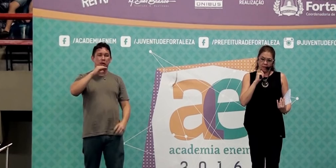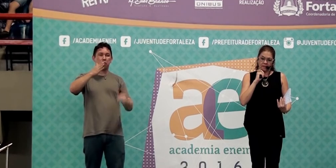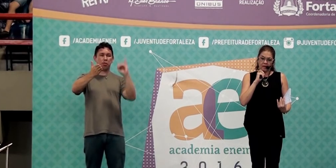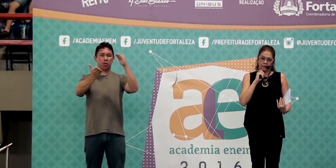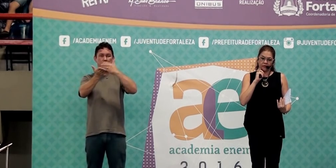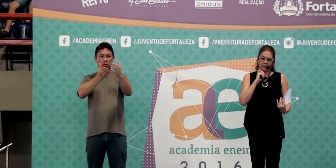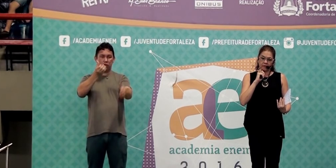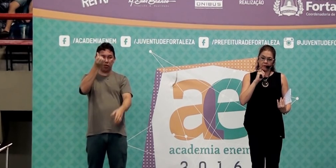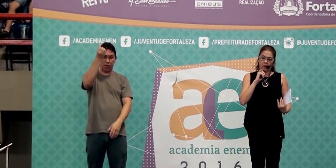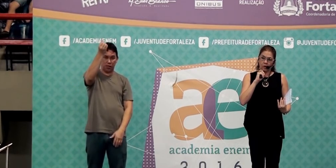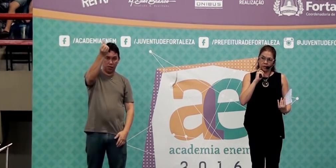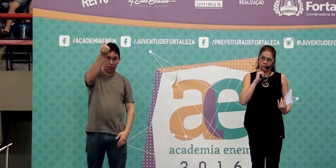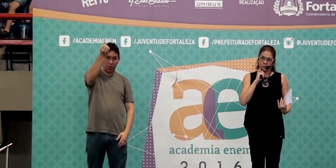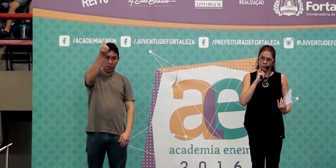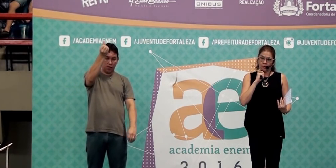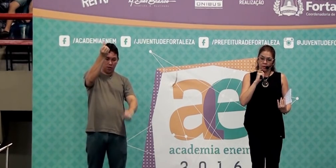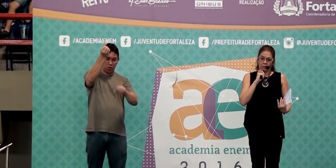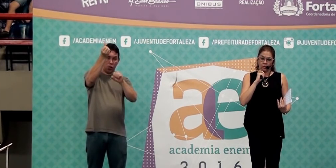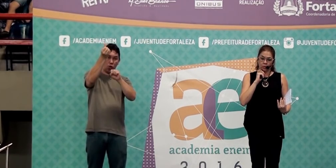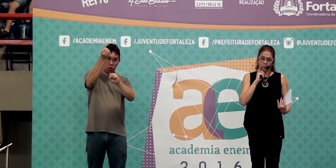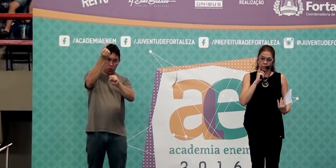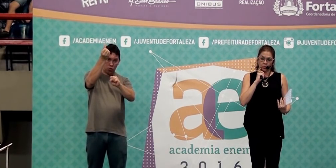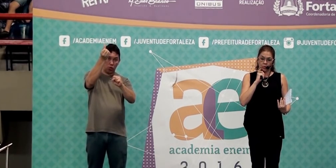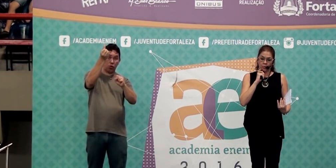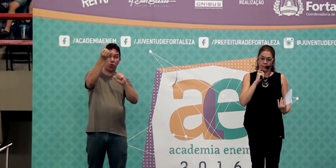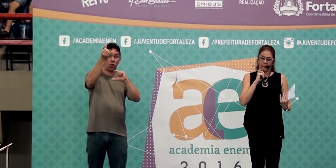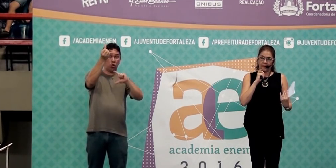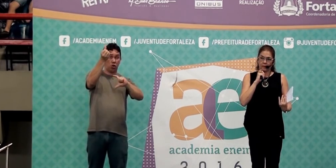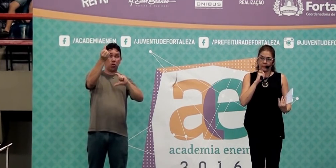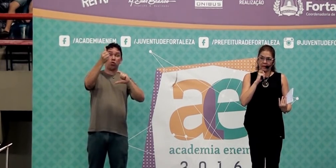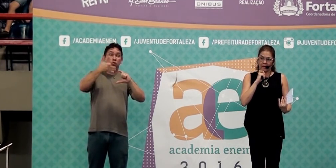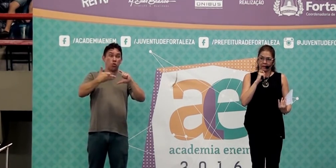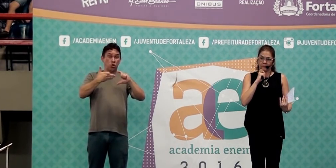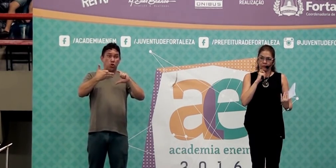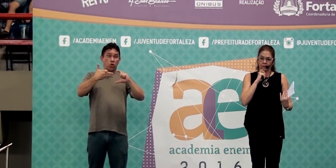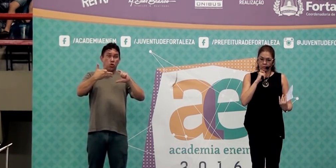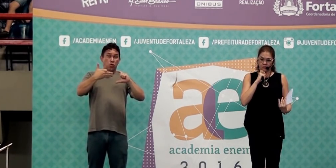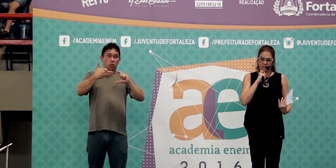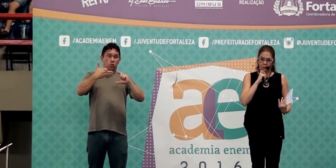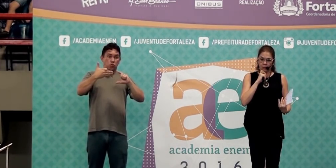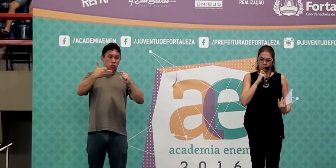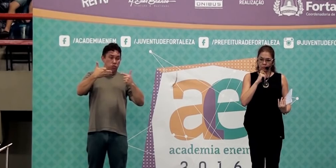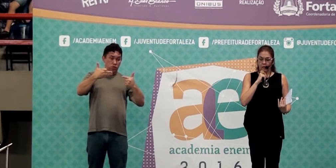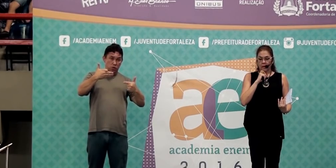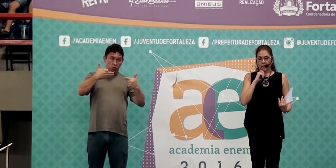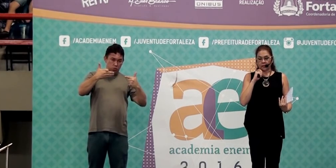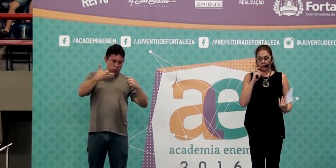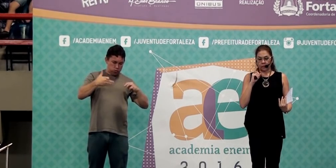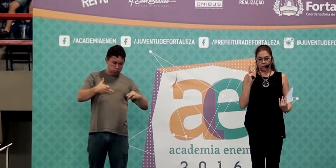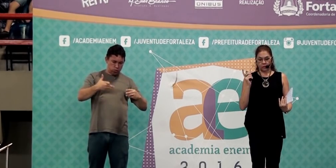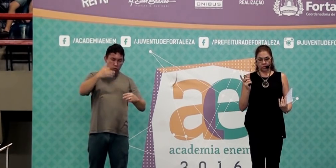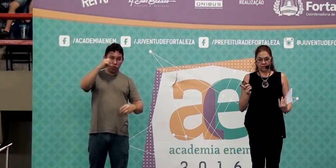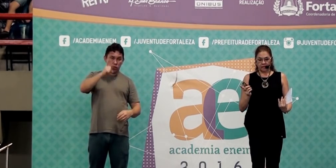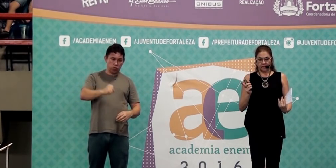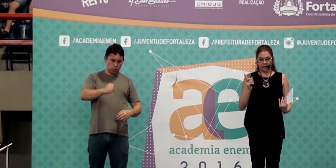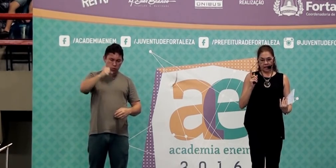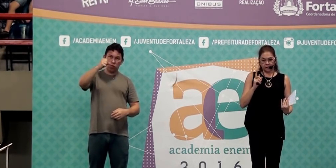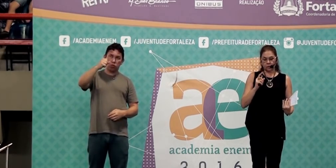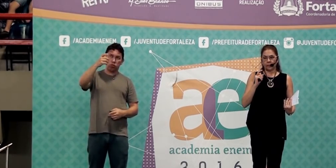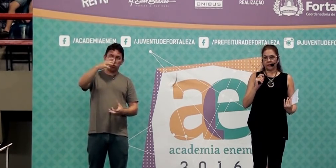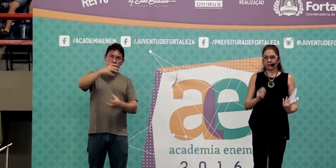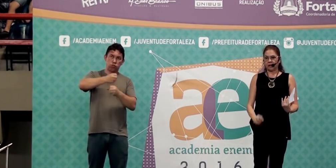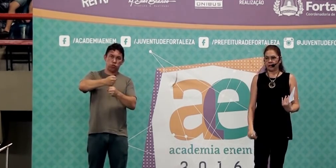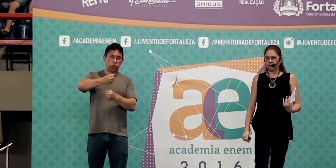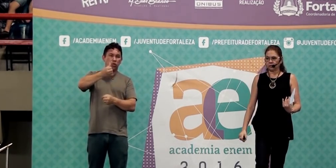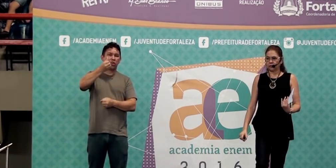introdução, se eu fiz 8 no primeiro parágrafo e no segundo, então eu tenho